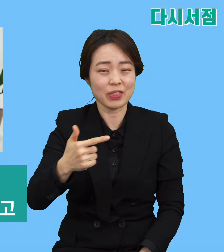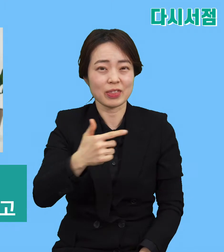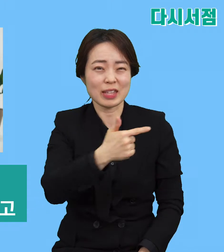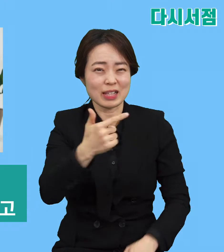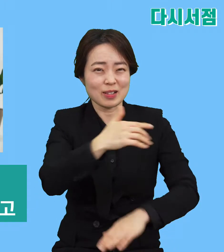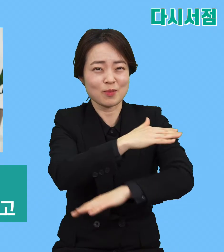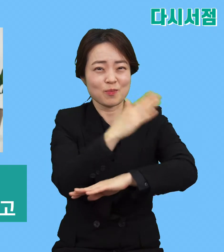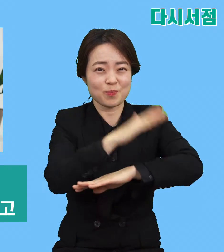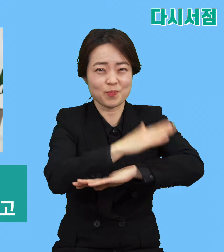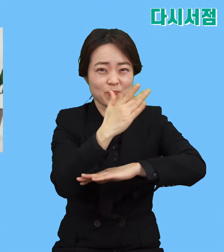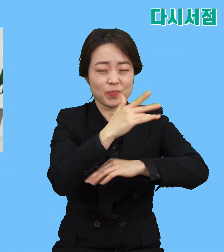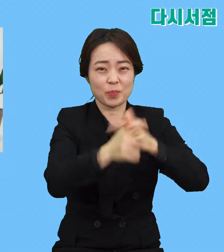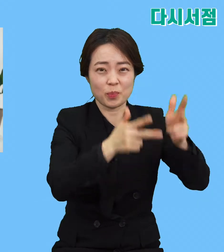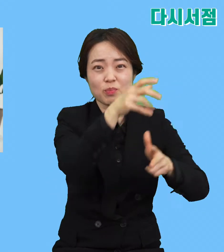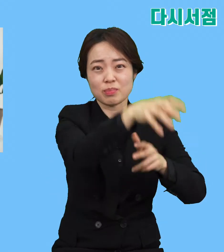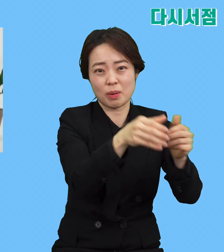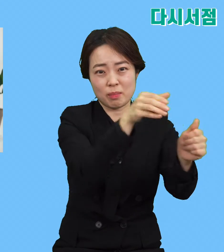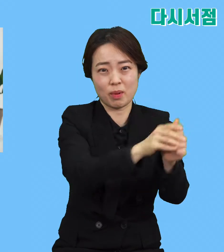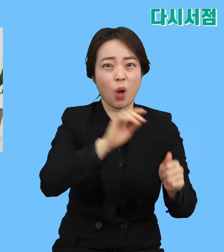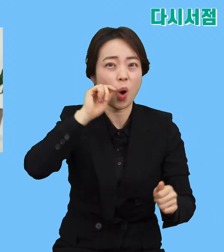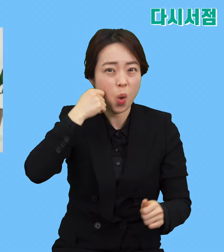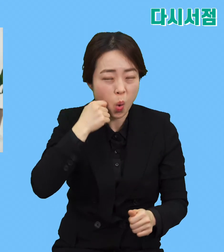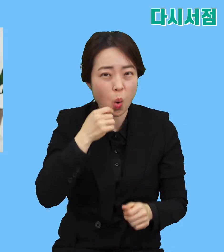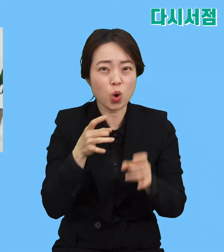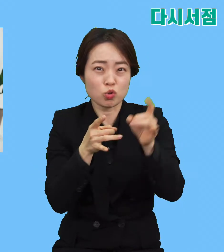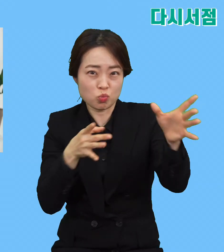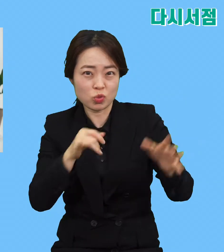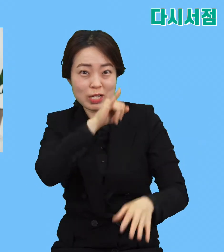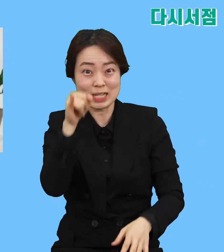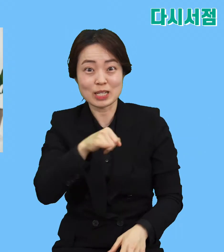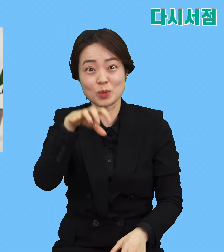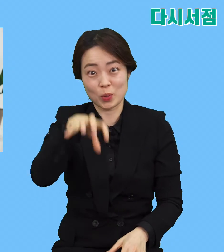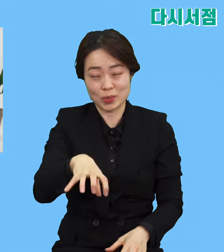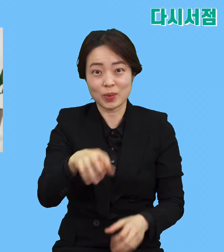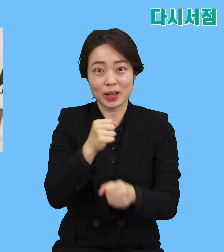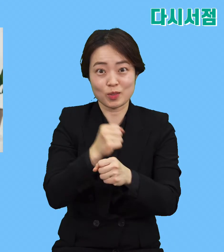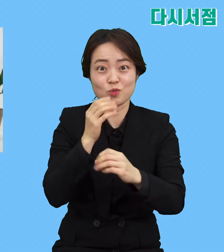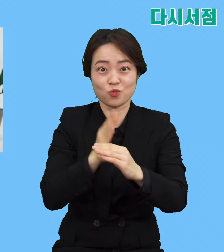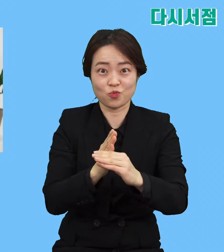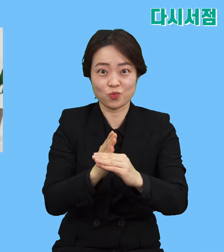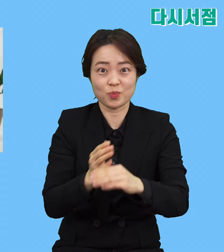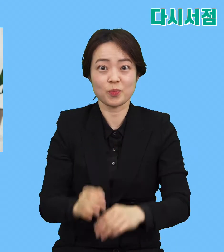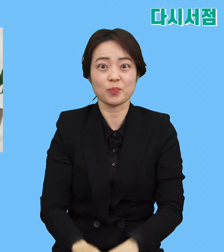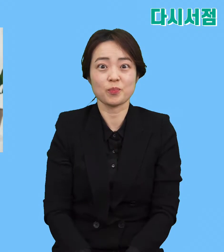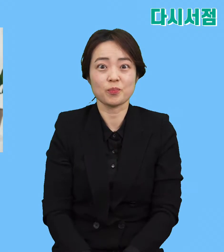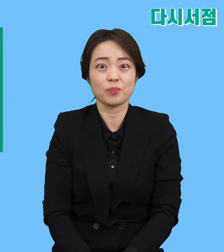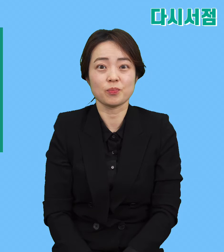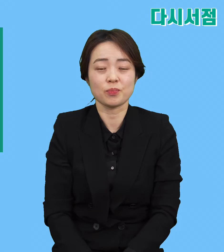사기는 어렵고 충무로나 을지로 쪽에서 주로 하고 있어요.